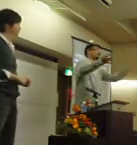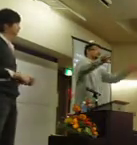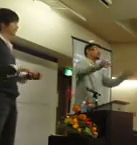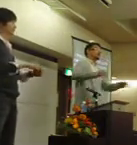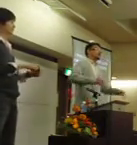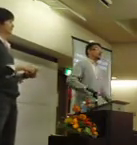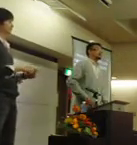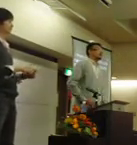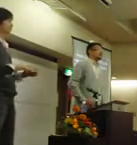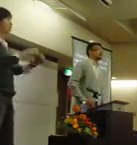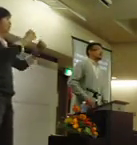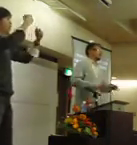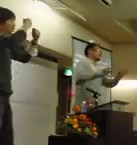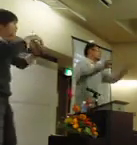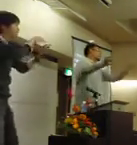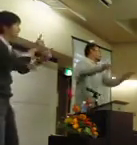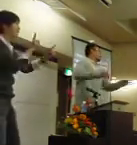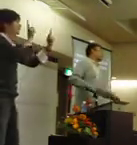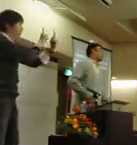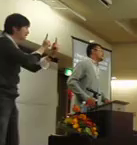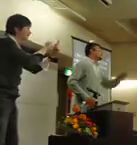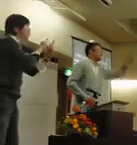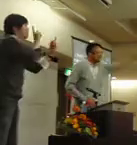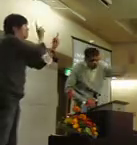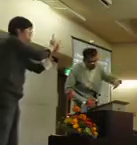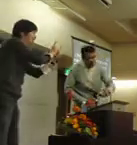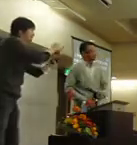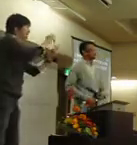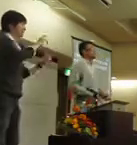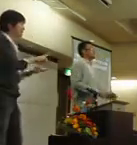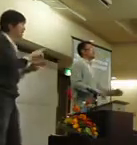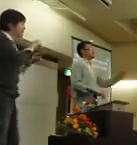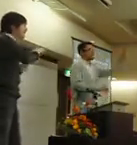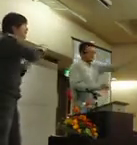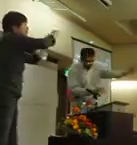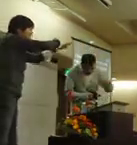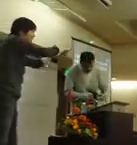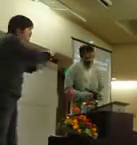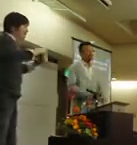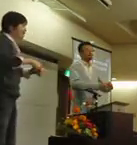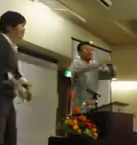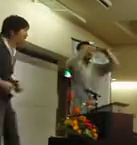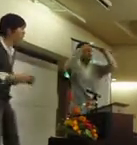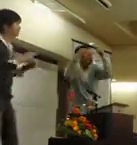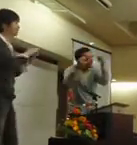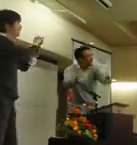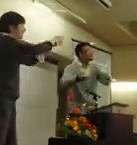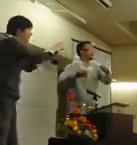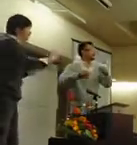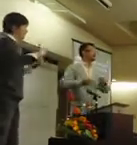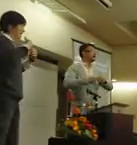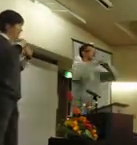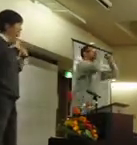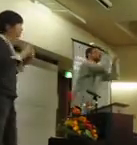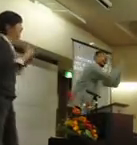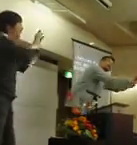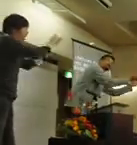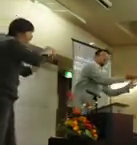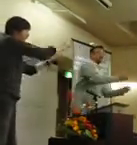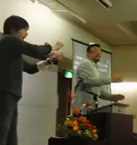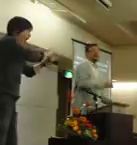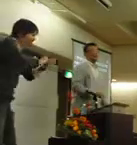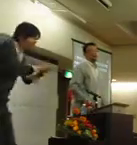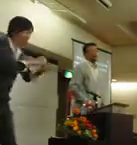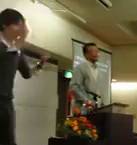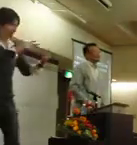交通に行って面会をして手紙を書いてパンツを差し入れ、たくさげしてパンツを洗ってあげてパン